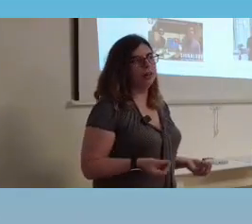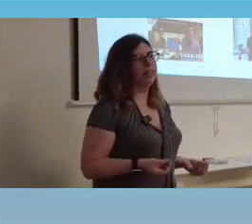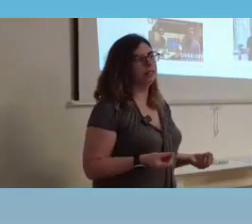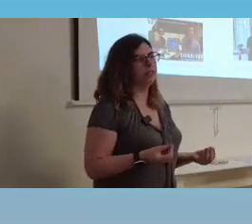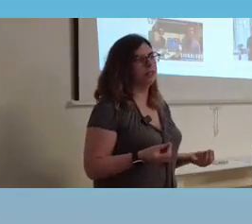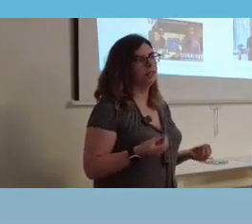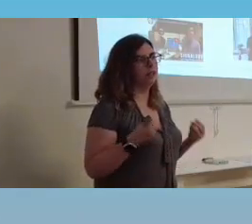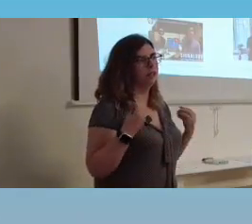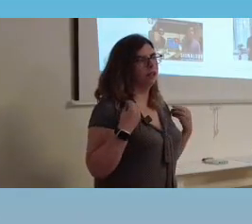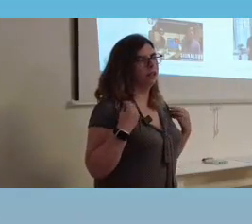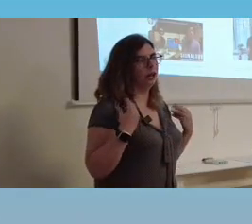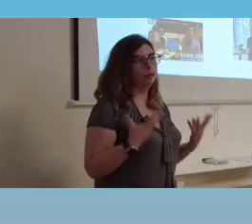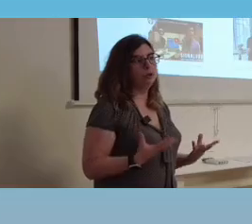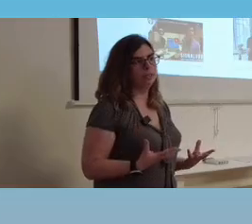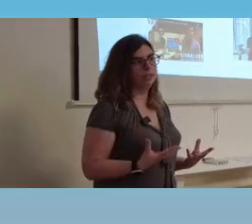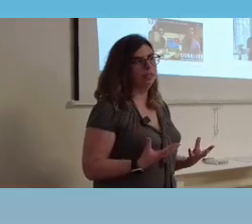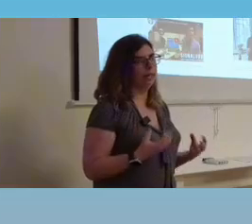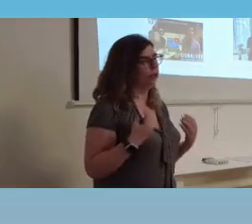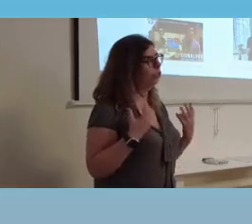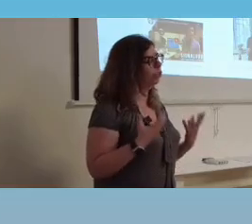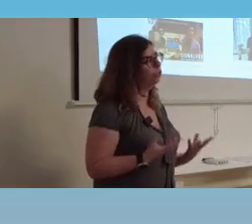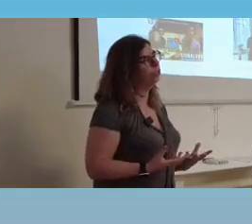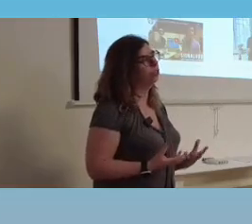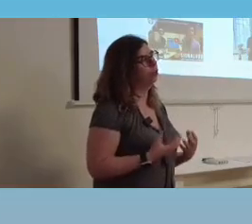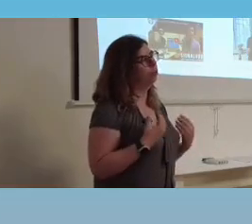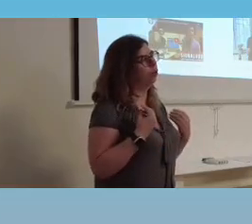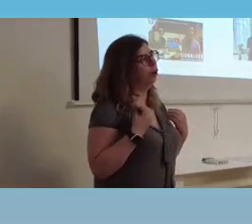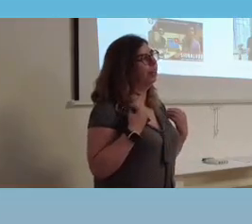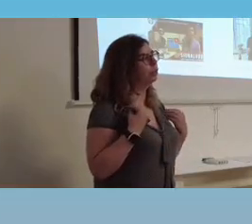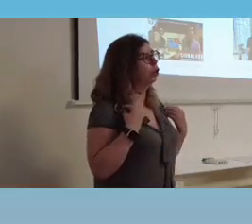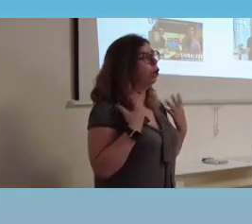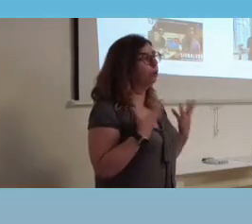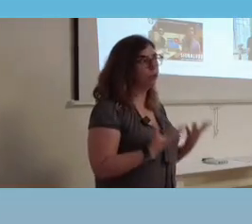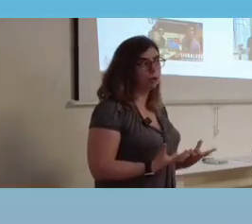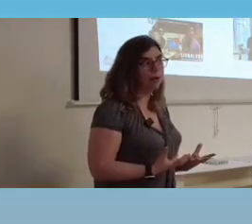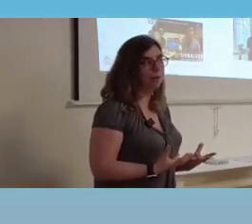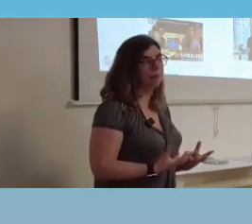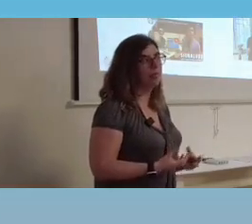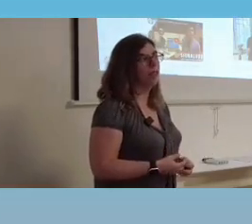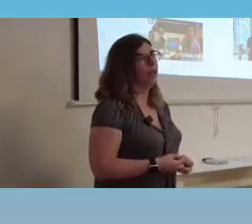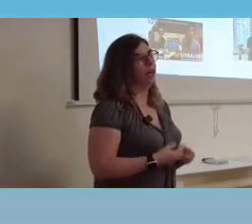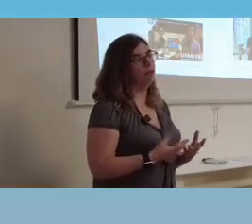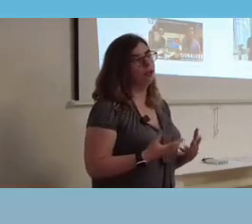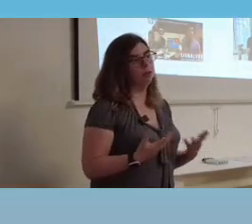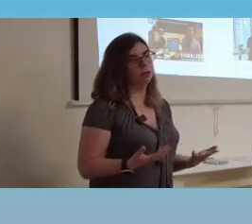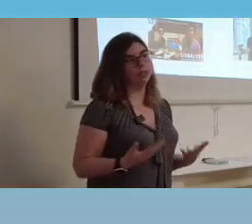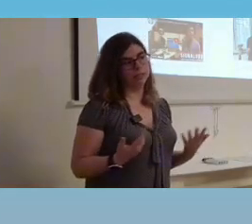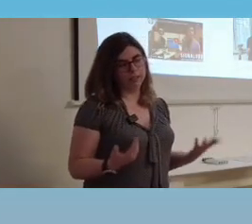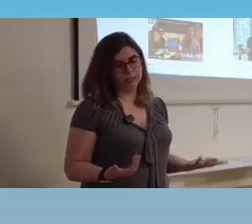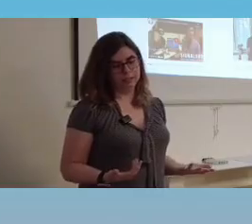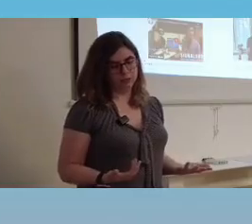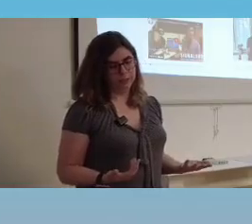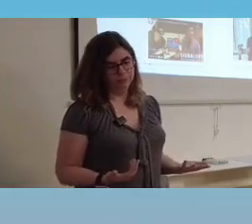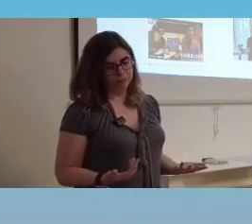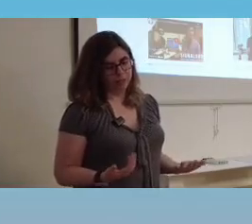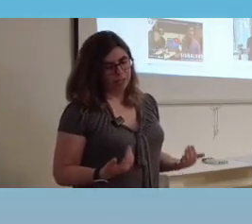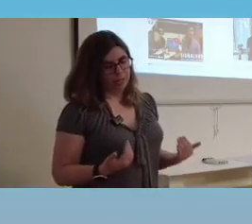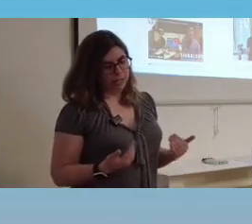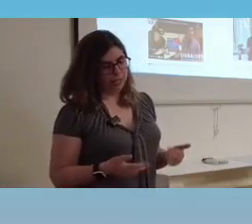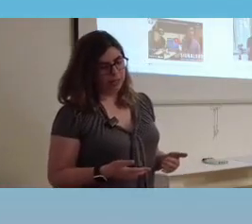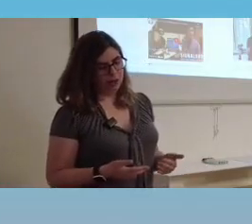de connaître la communauté, la culture sourde, pour connaître leurs besoins avant de construire des